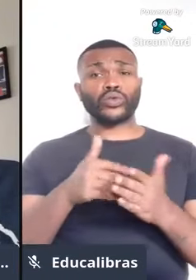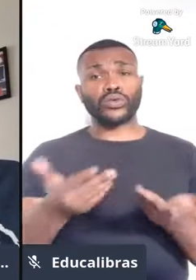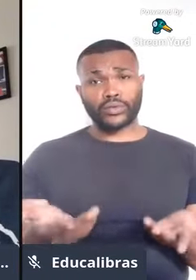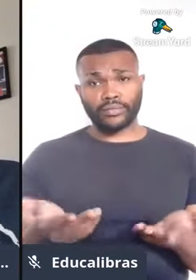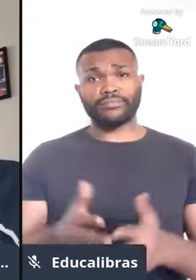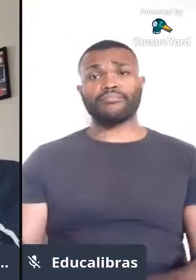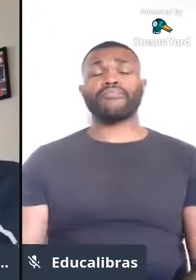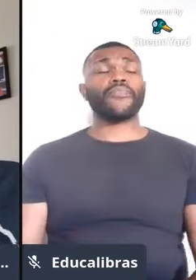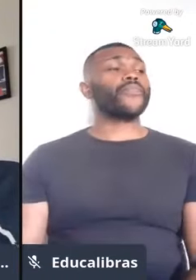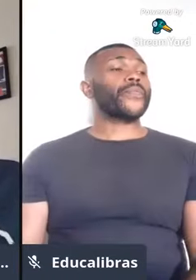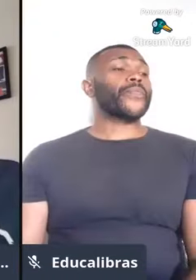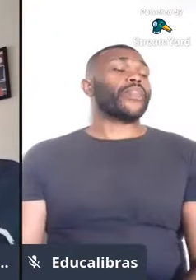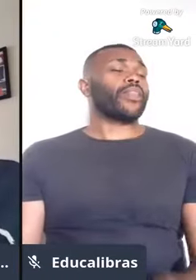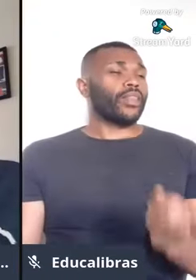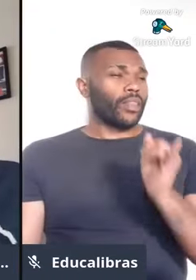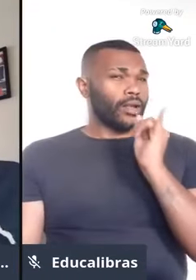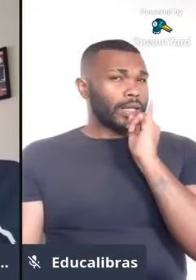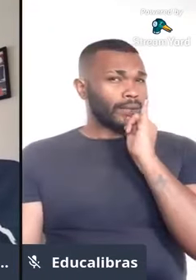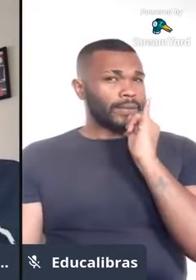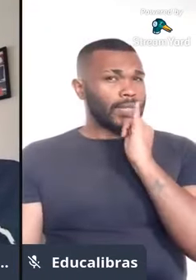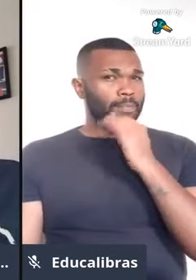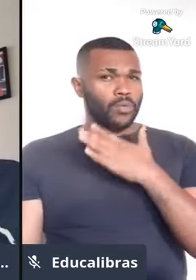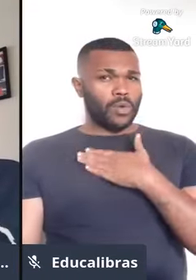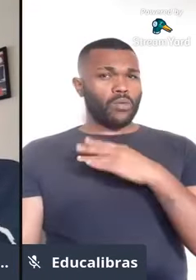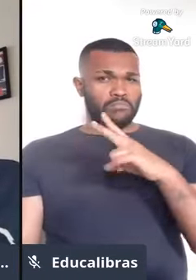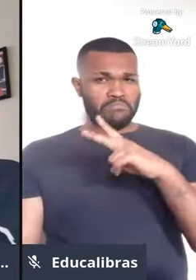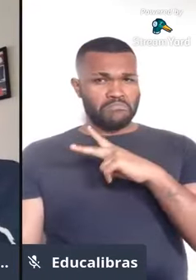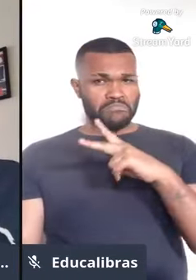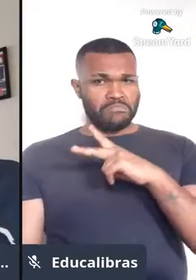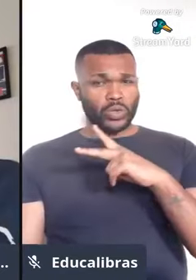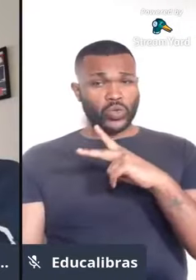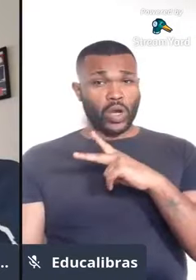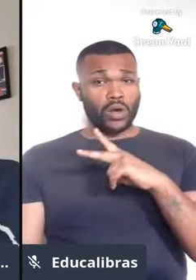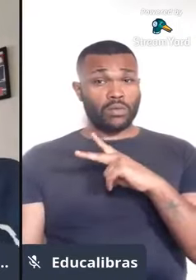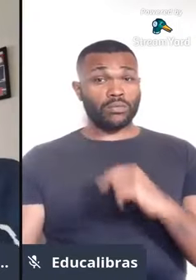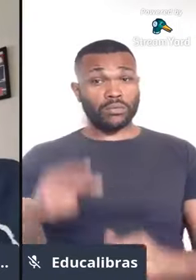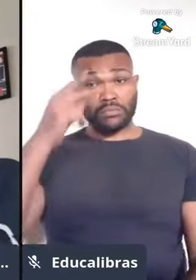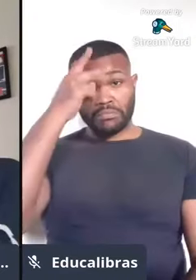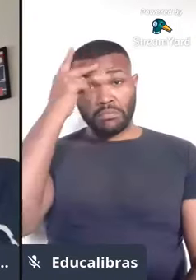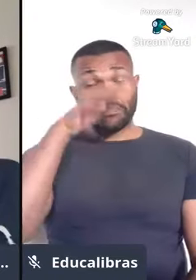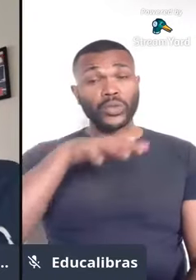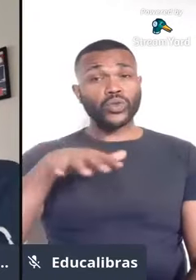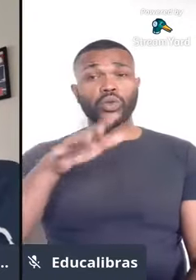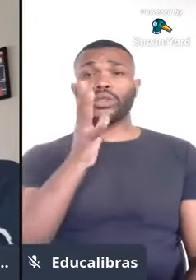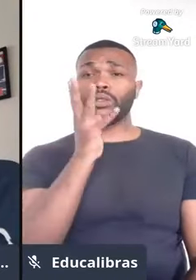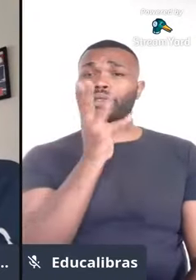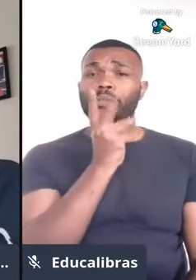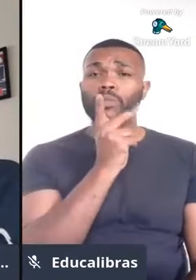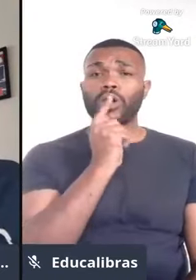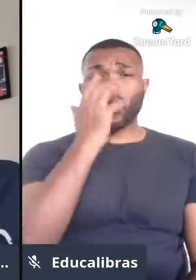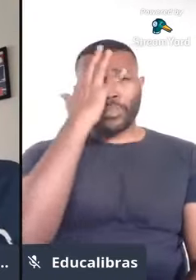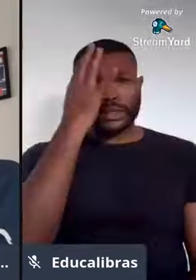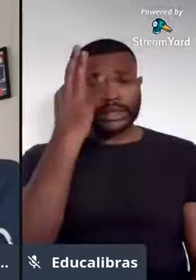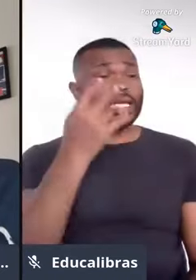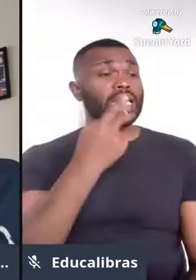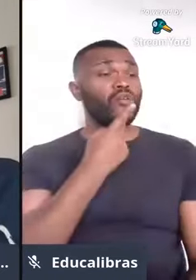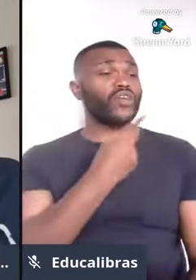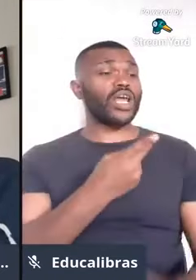Você tem, por exemplo, eu vou te dar o meu exemplo pessoal. As pessoas demoraram para entender por que eu comecei a dizer que eu sou uma pessoa com